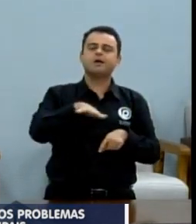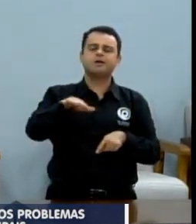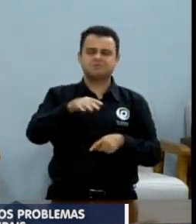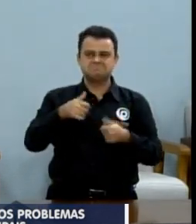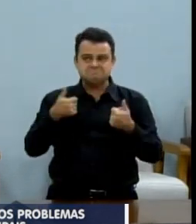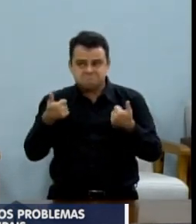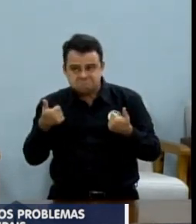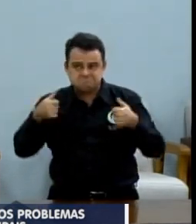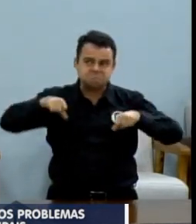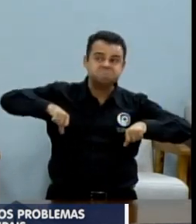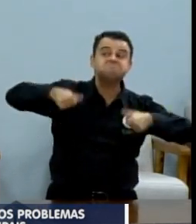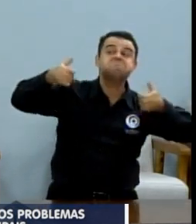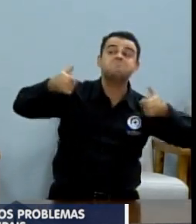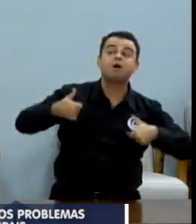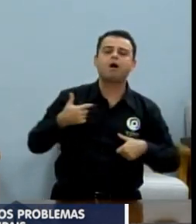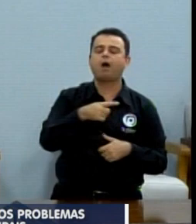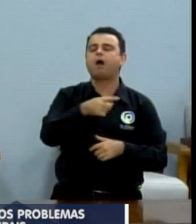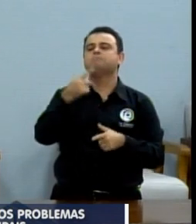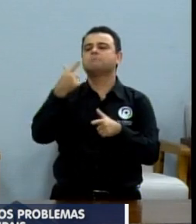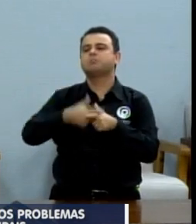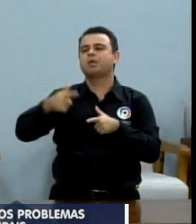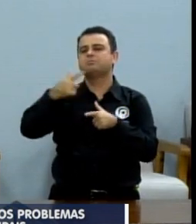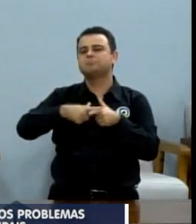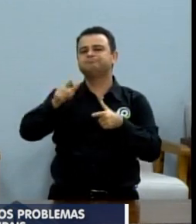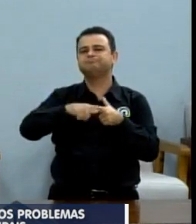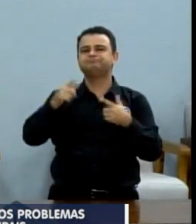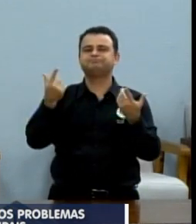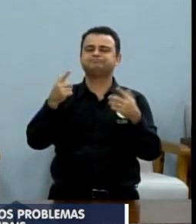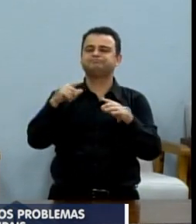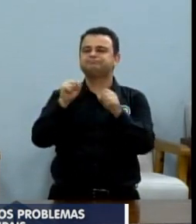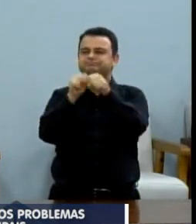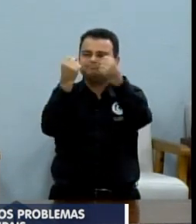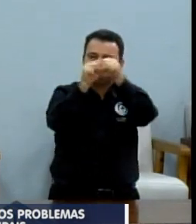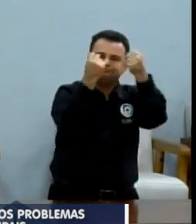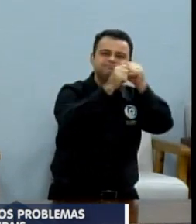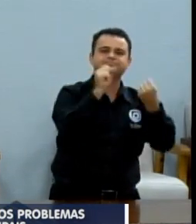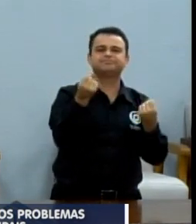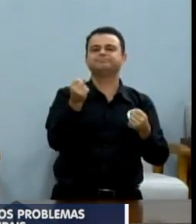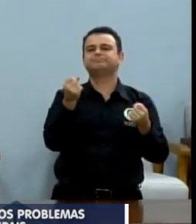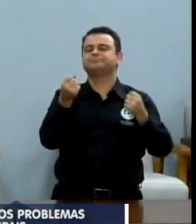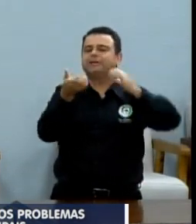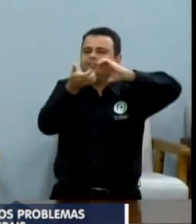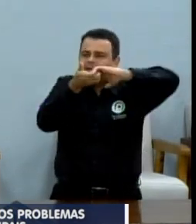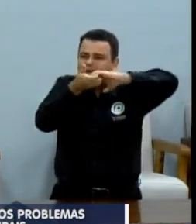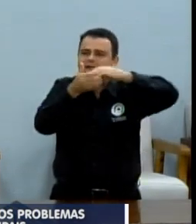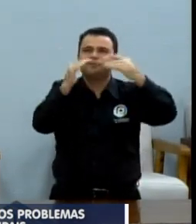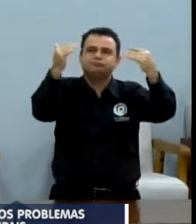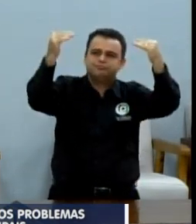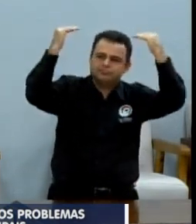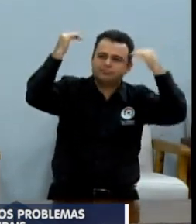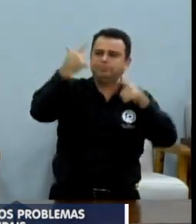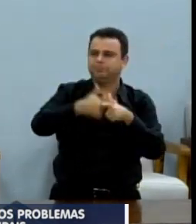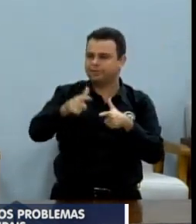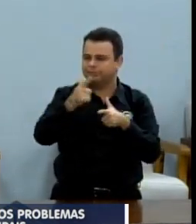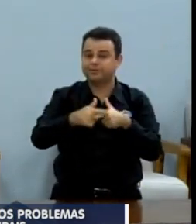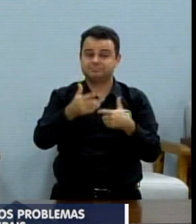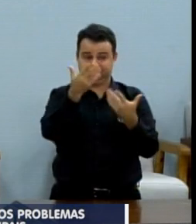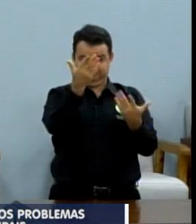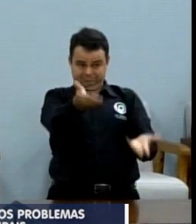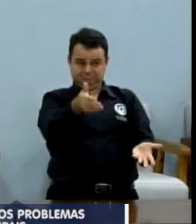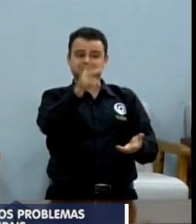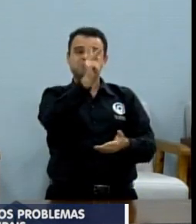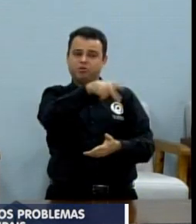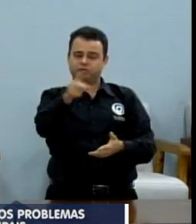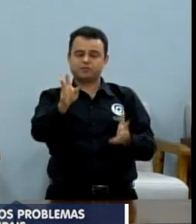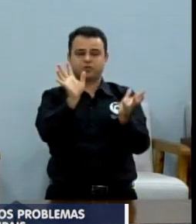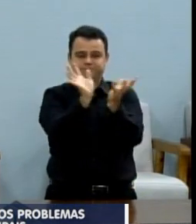esmagadora a maioria com problemas estruturais e como é que tá o material humano nesse momento parte dele